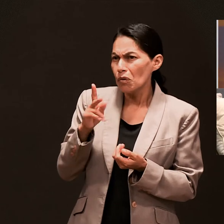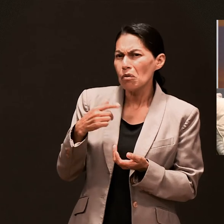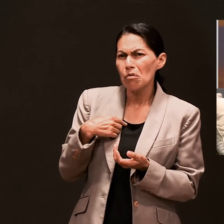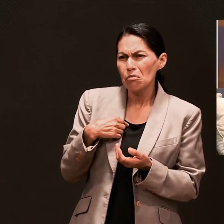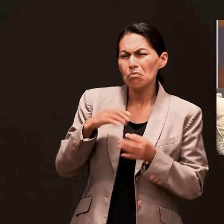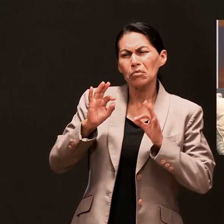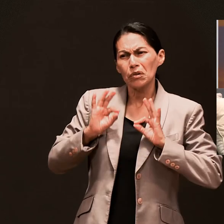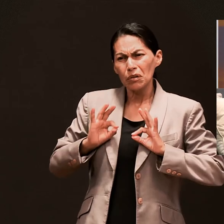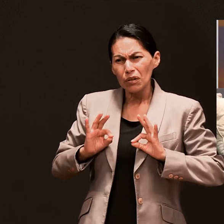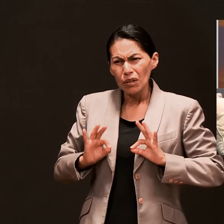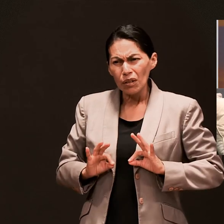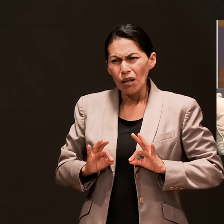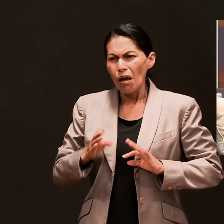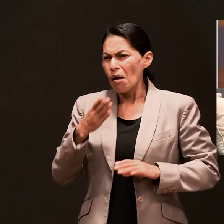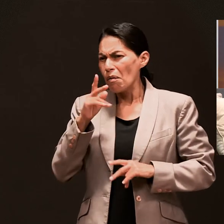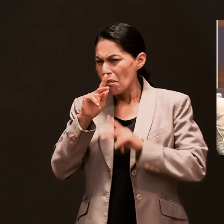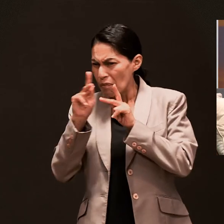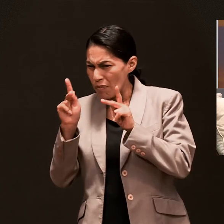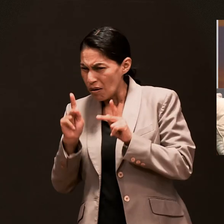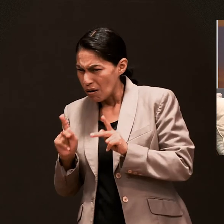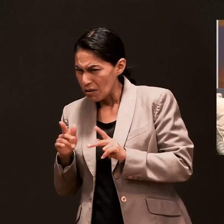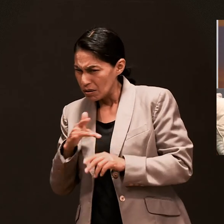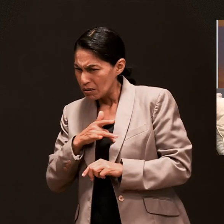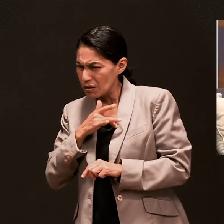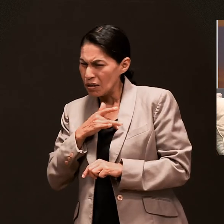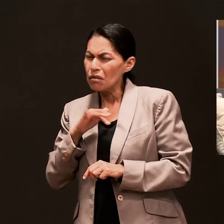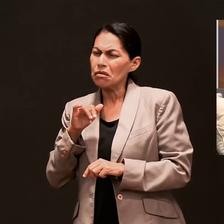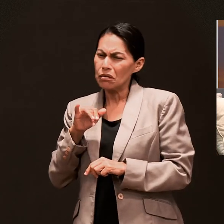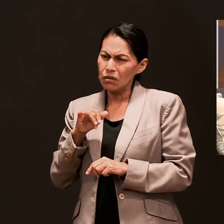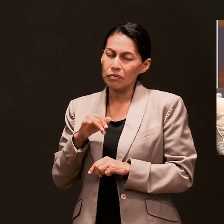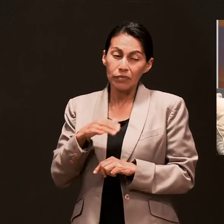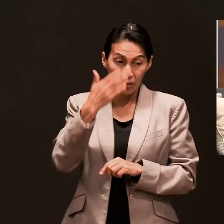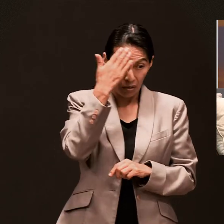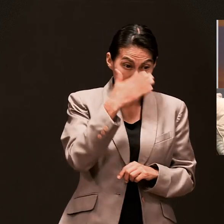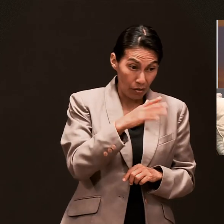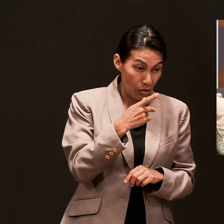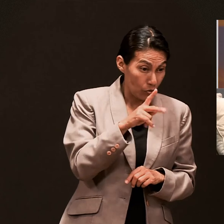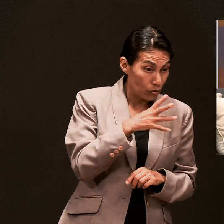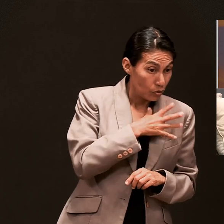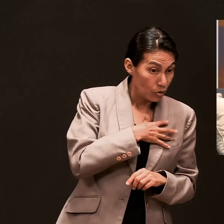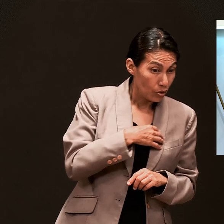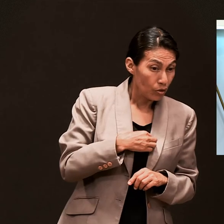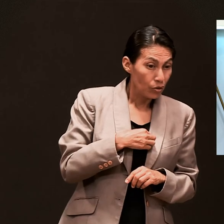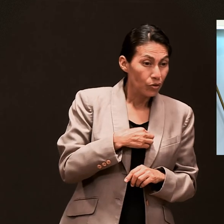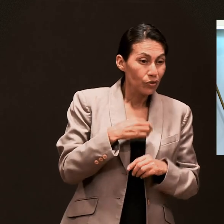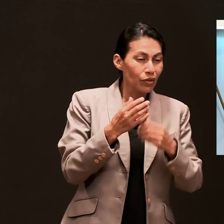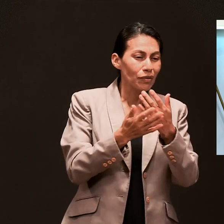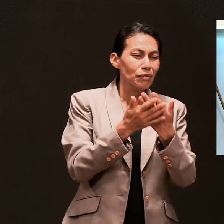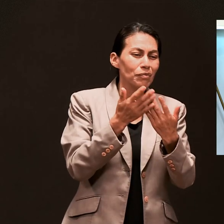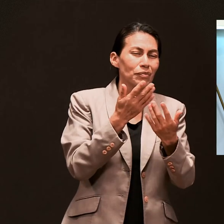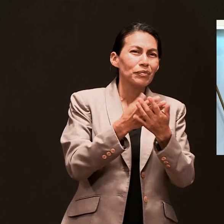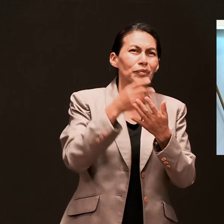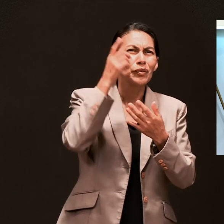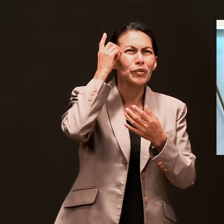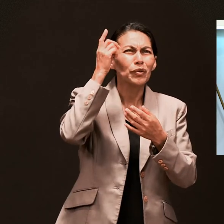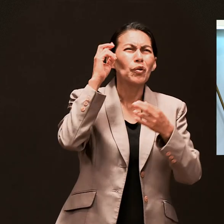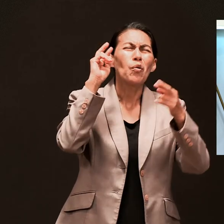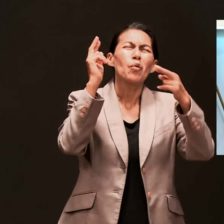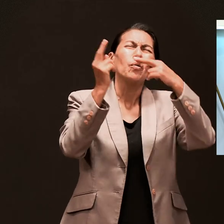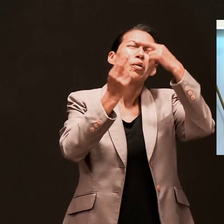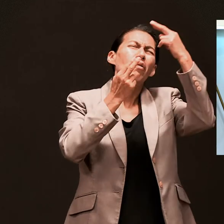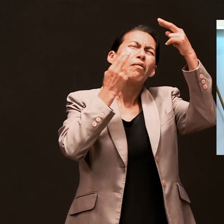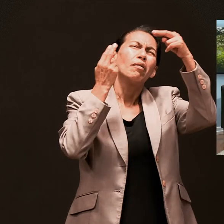ellos pero ya me ya yo ya estaba tranquila ya tenía paz ya tenía sabía que sus hijos estaban en las mejores manos